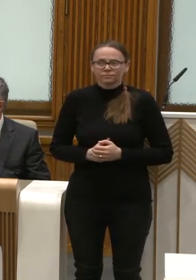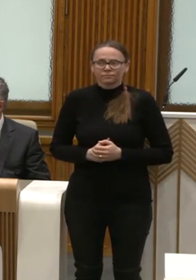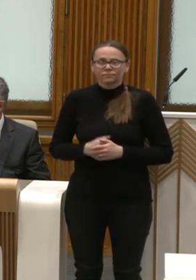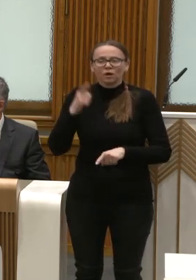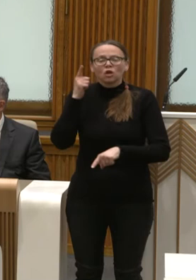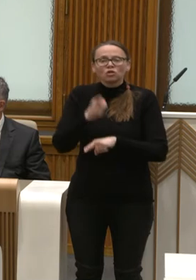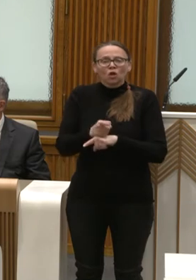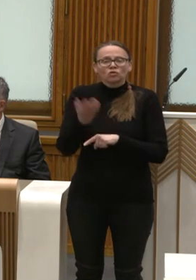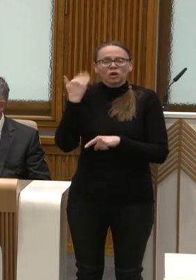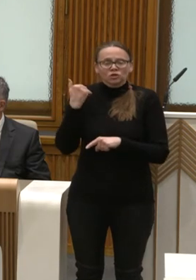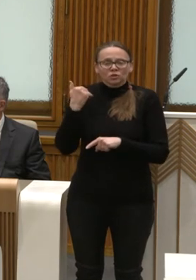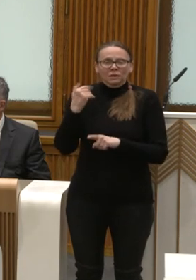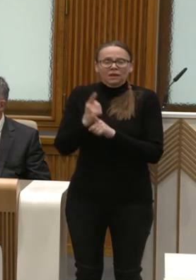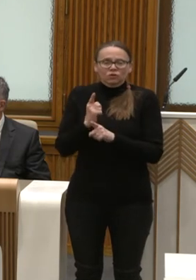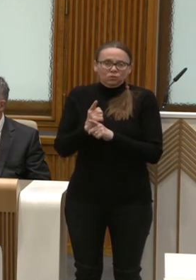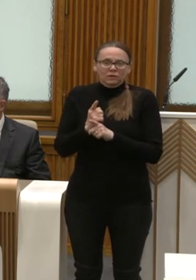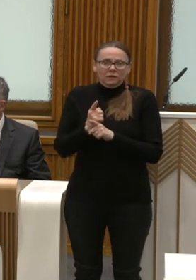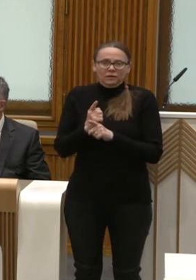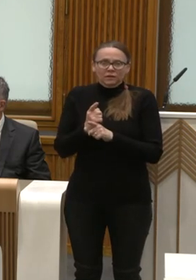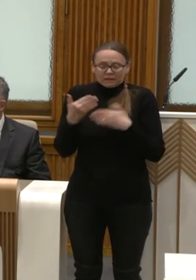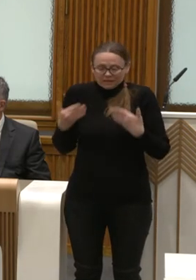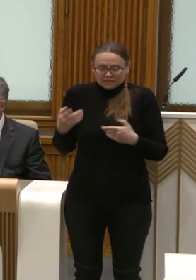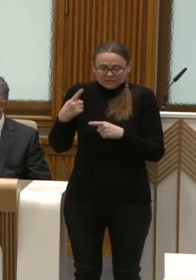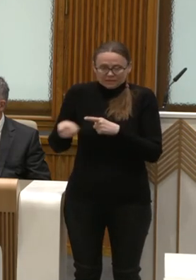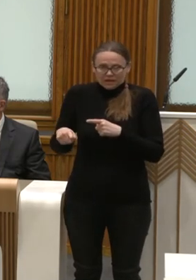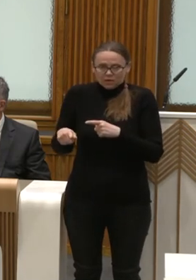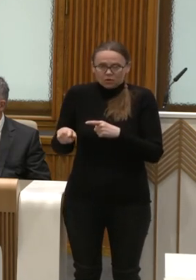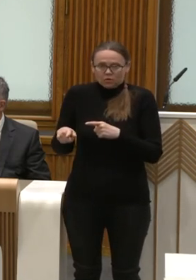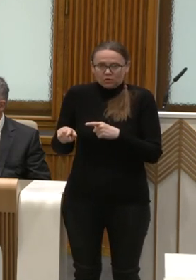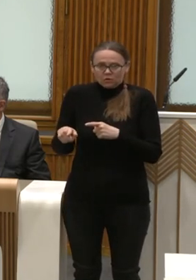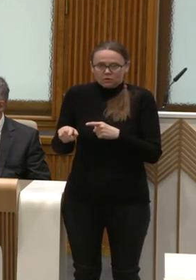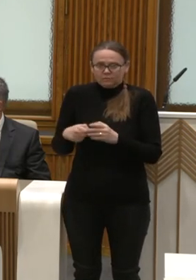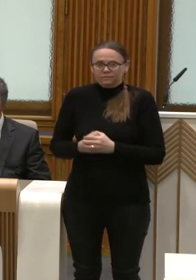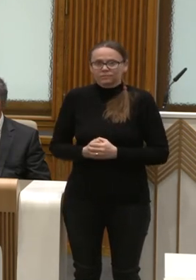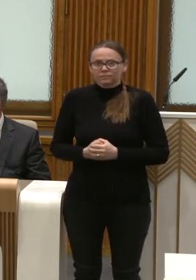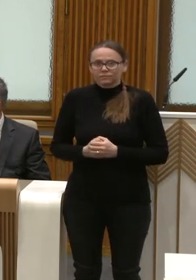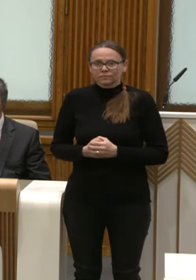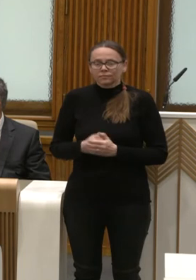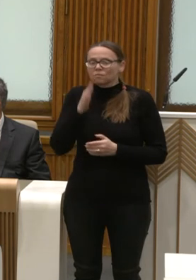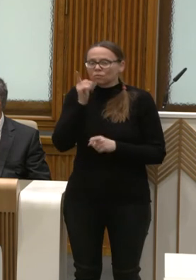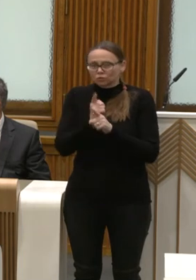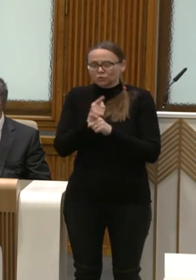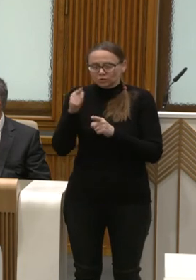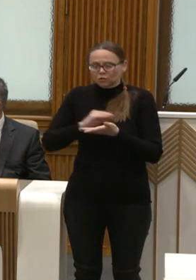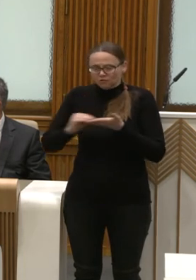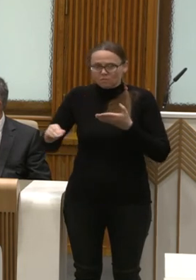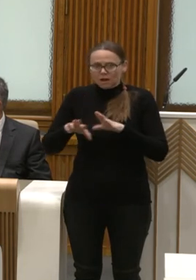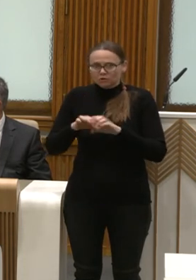določene so bile okvirno danes delno, to tudi bo storjeno tudi